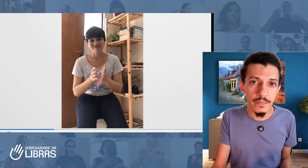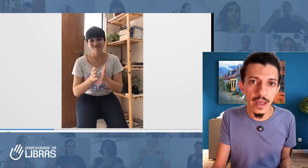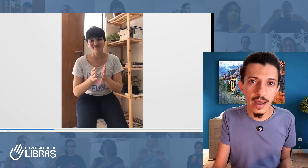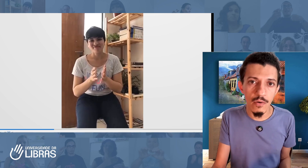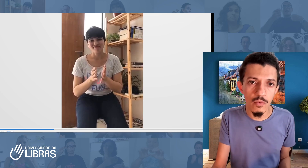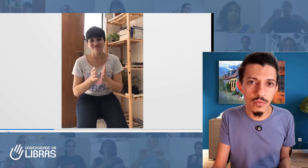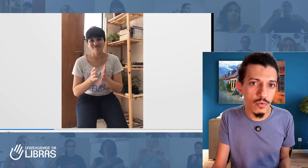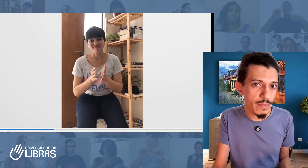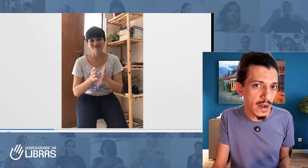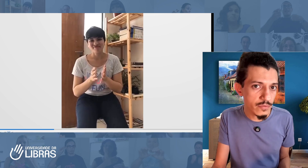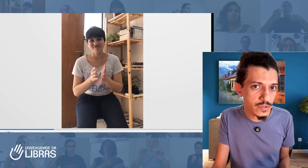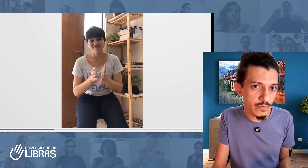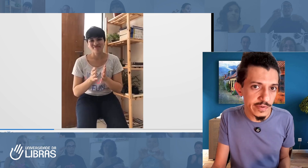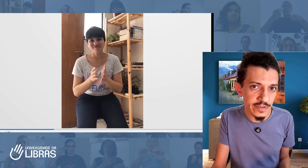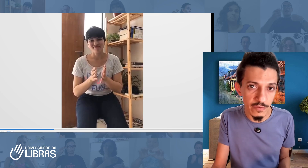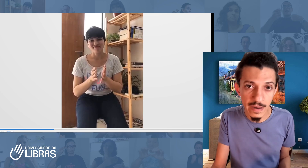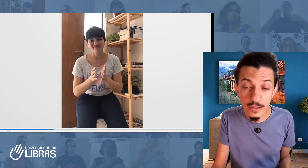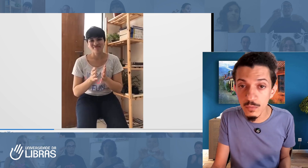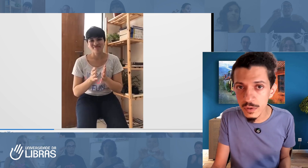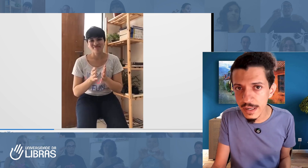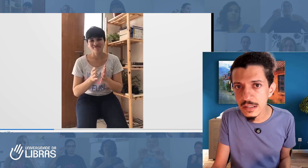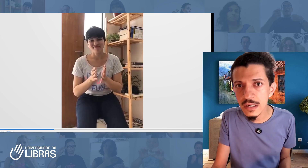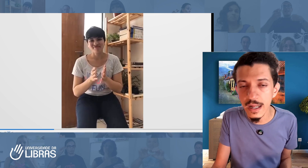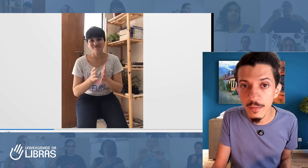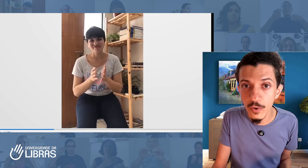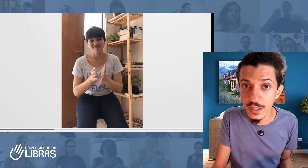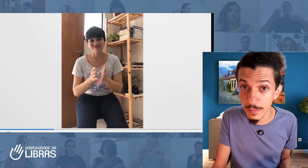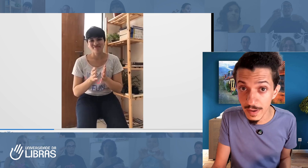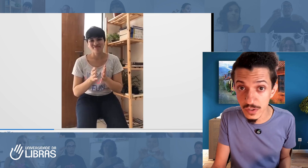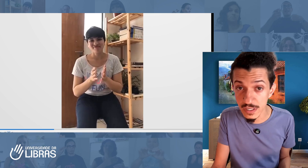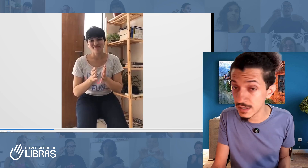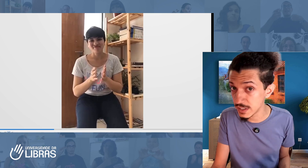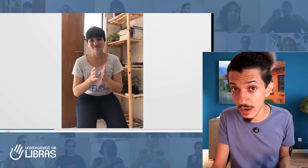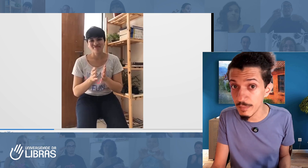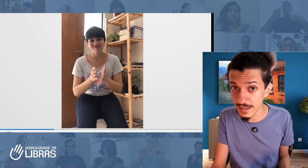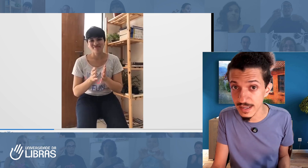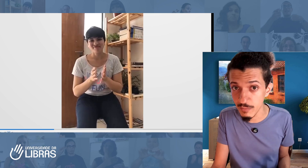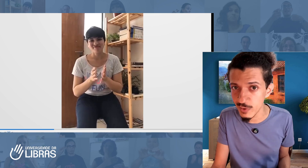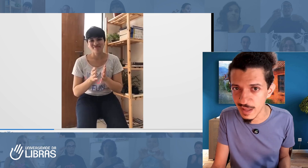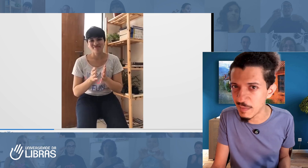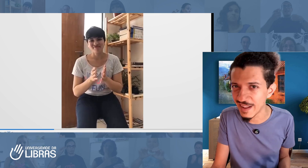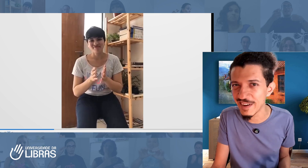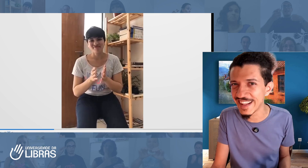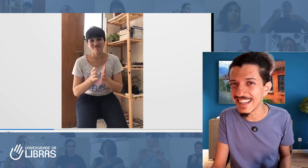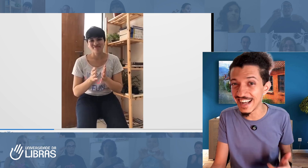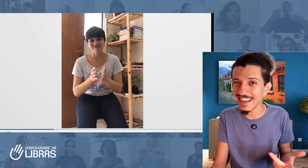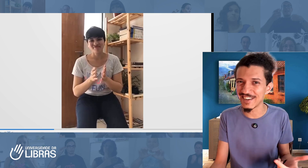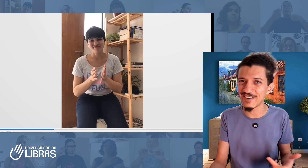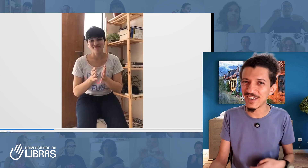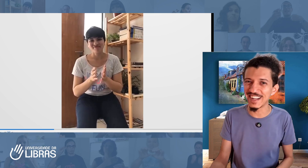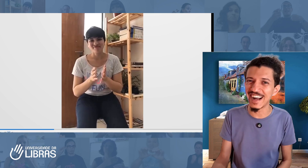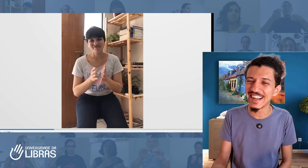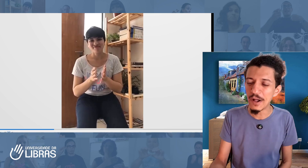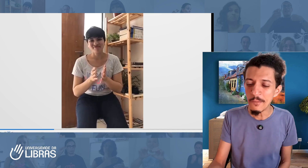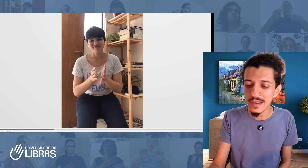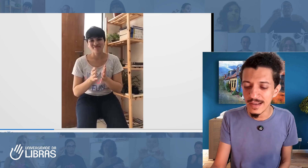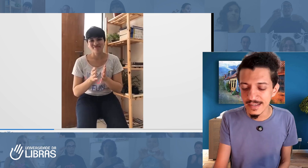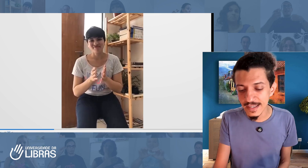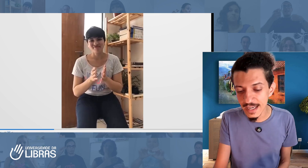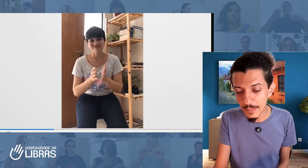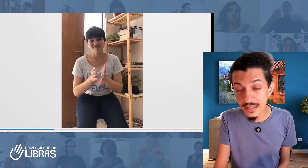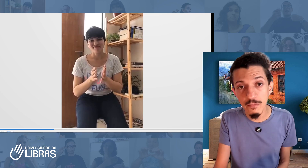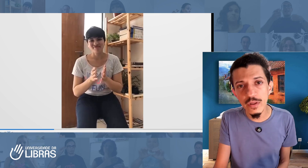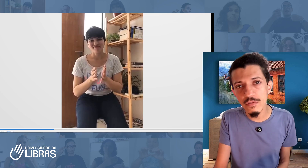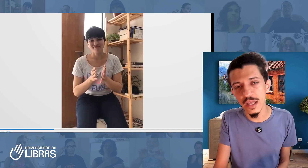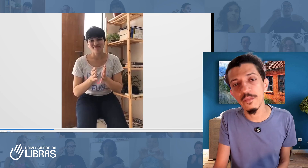olha, o parto do seu filho vai ser um parto muito arriscado, porque já passou, vocês deixaram passar muito tempo, na verdade, ela que tinha calculado errado. Vocês